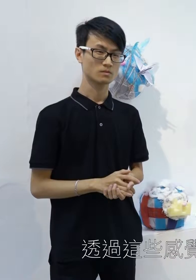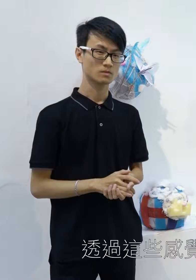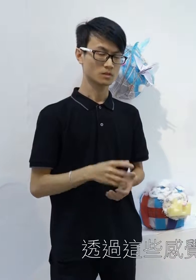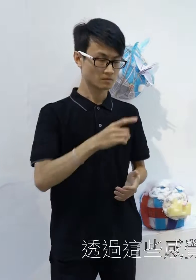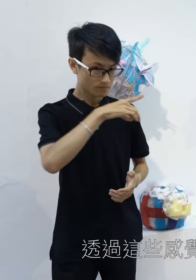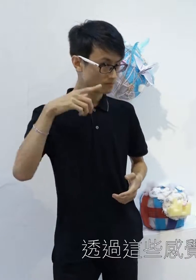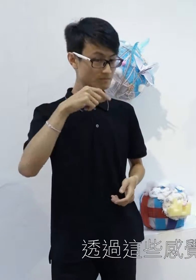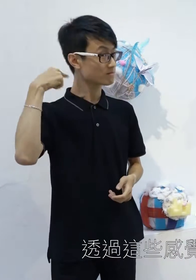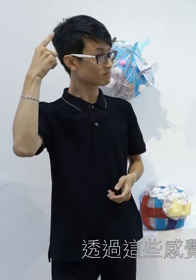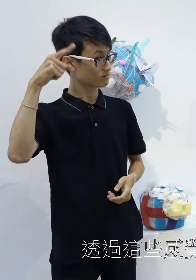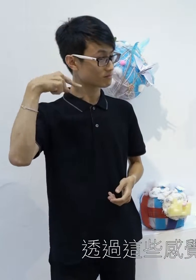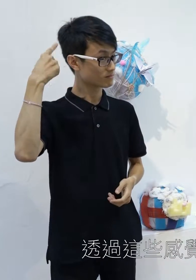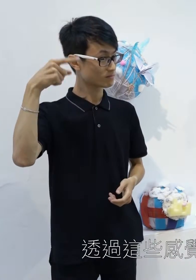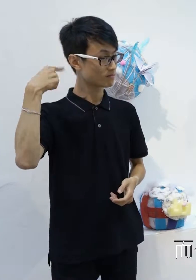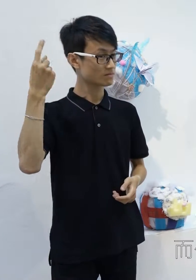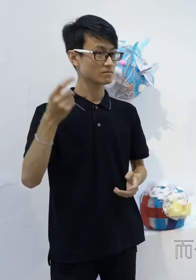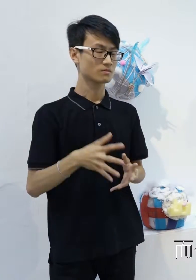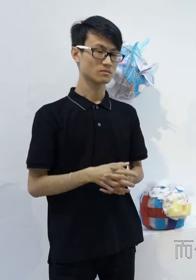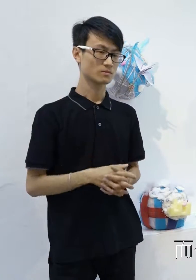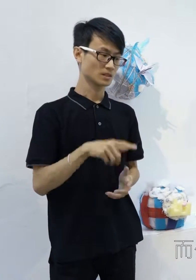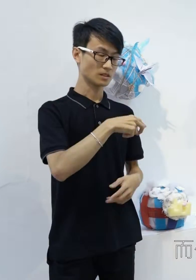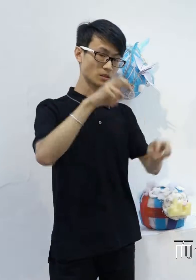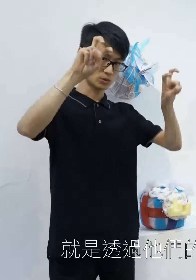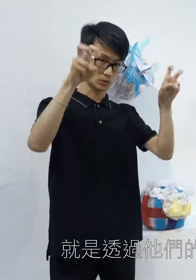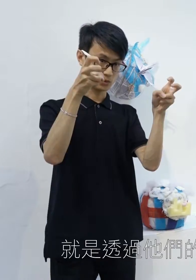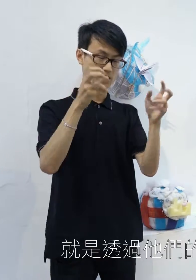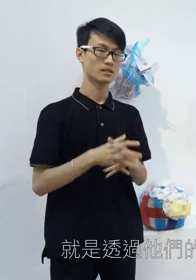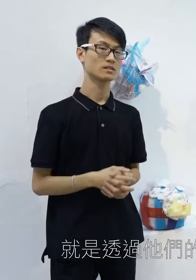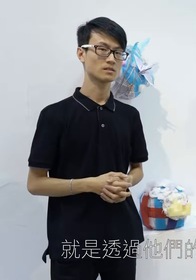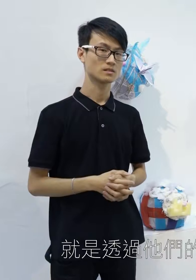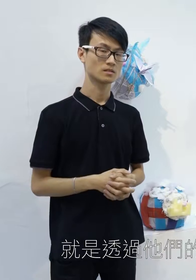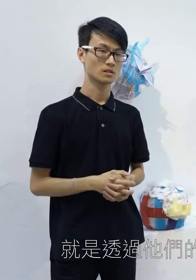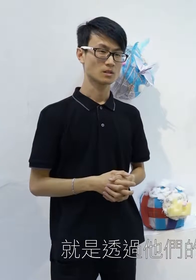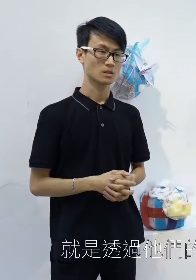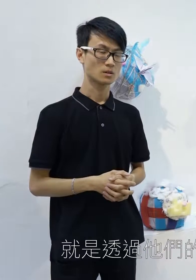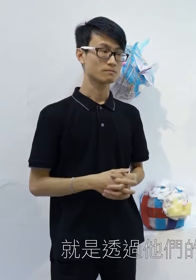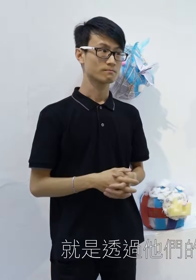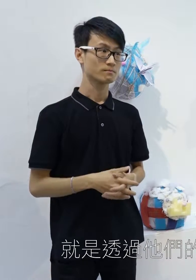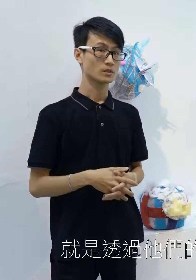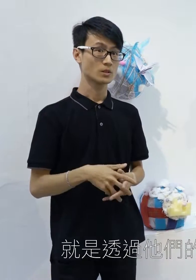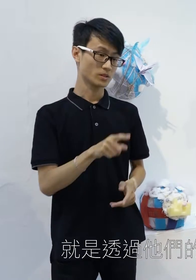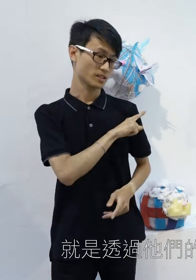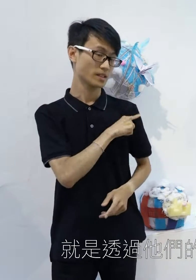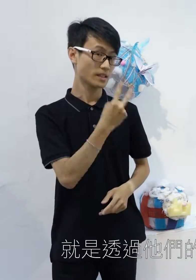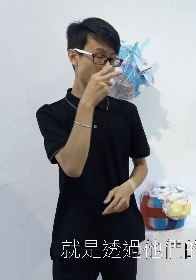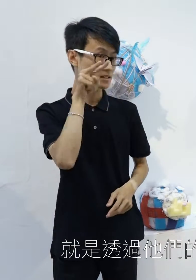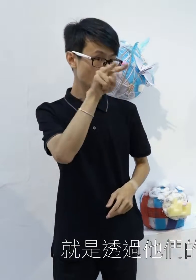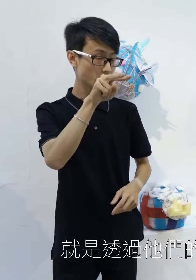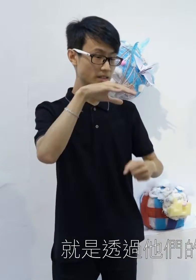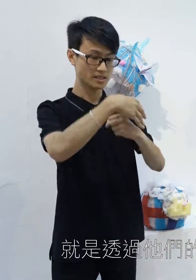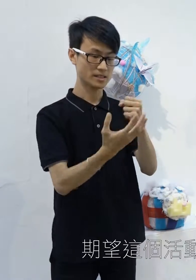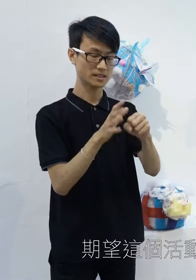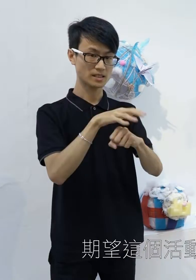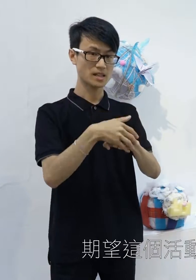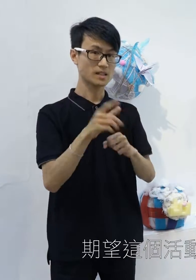刺激佢哋嘅想像力。咁咧呢個主題咧就係、透過佢隻眼睛點樣去睇出邊嘅世界。